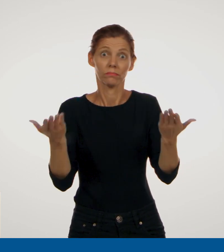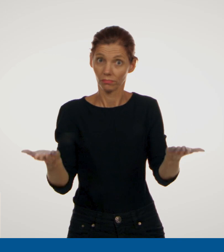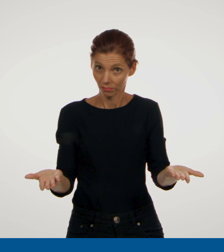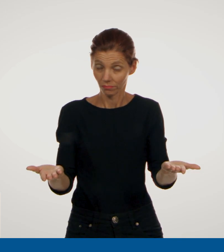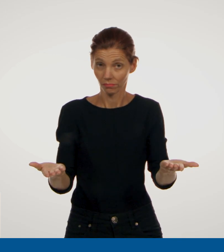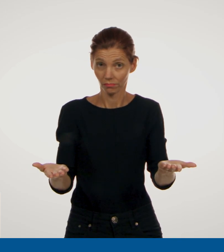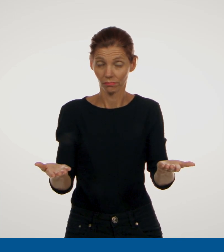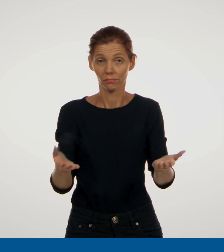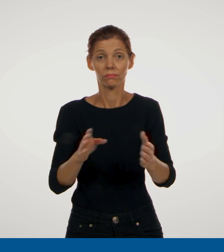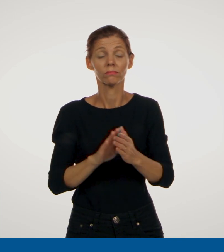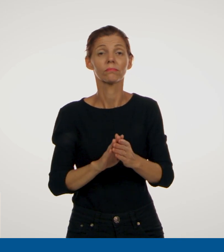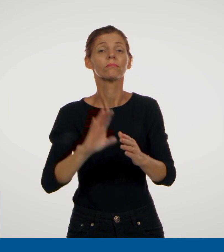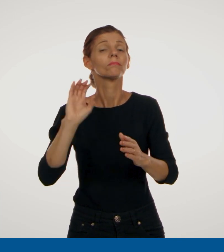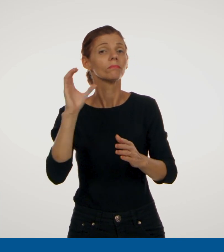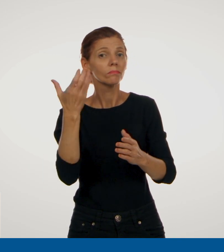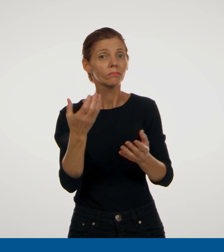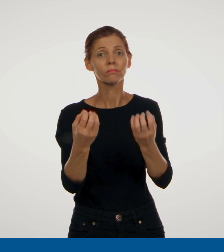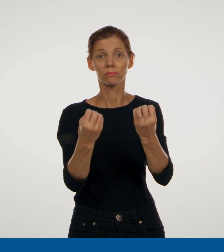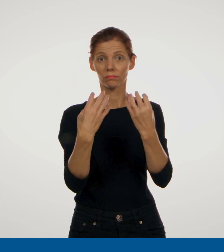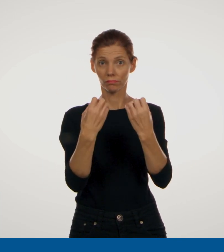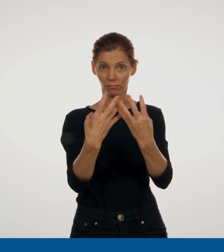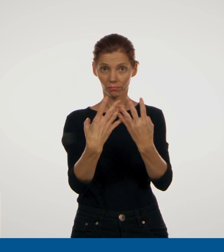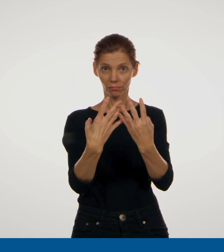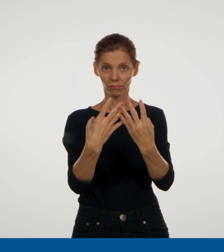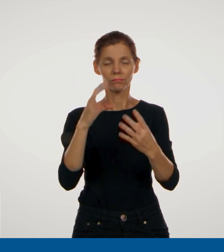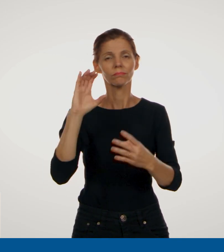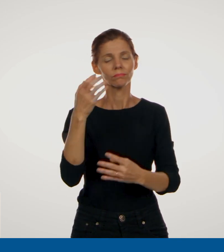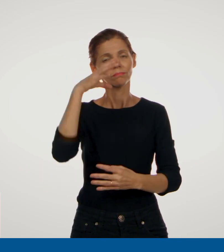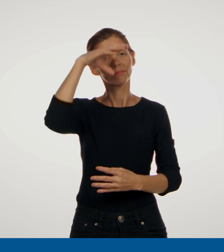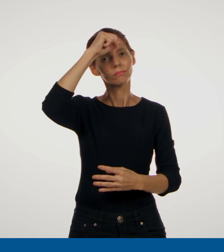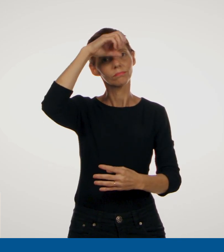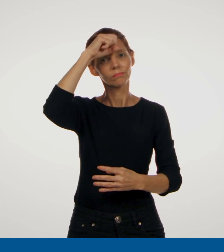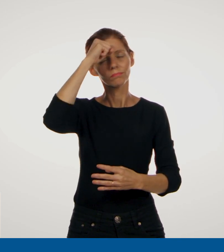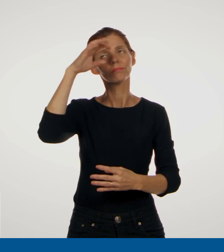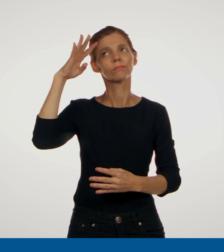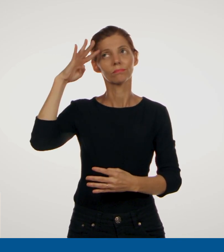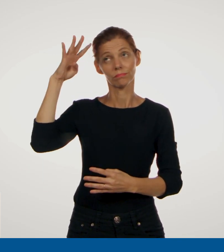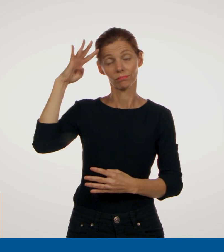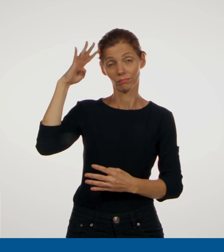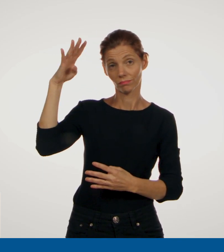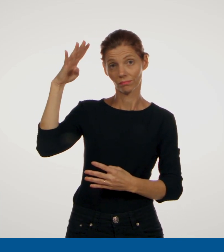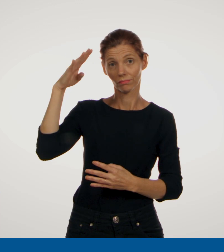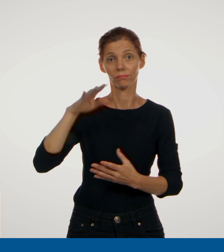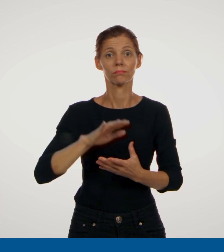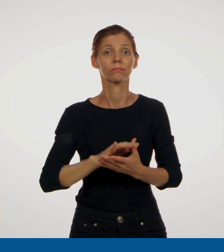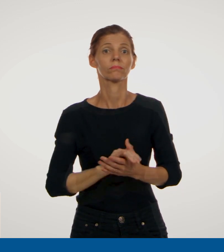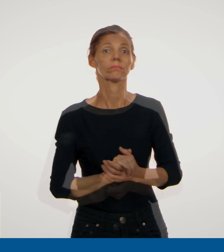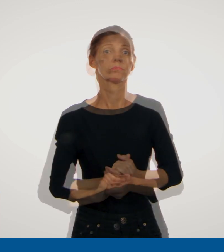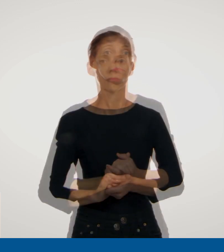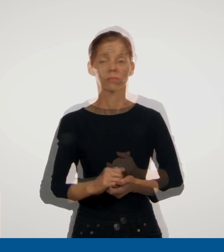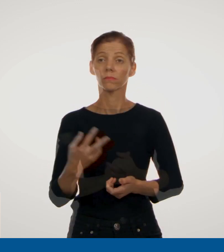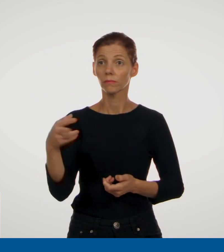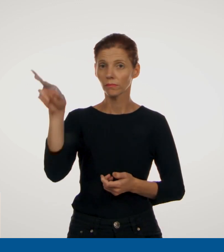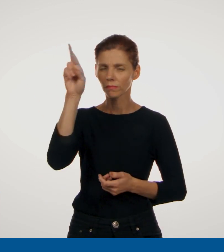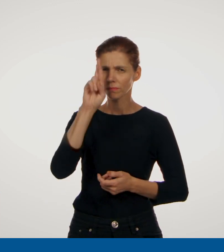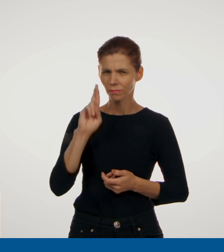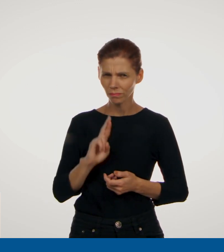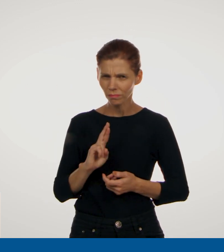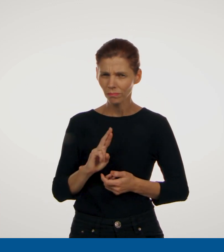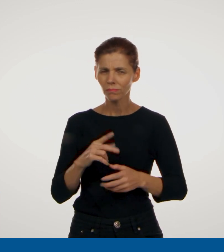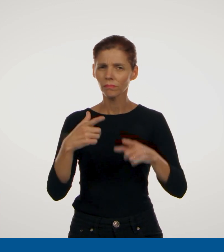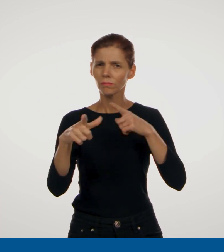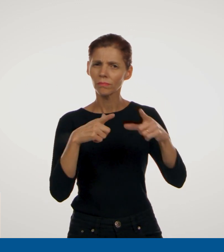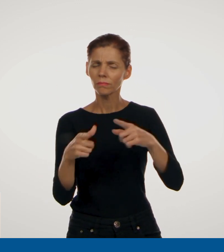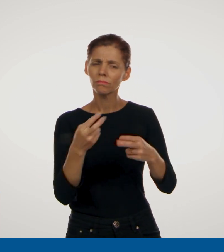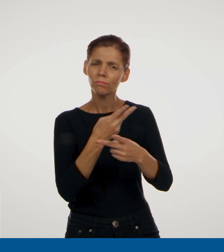para quê, do que nos é ensinado, acontece a aprendizagem reflexiva.